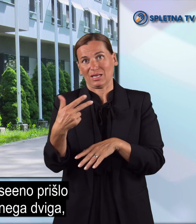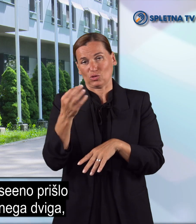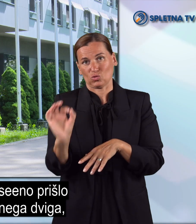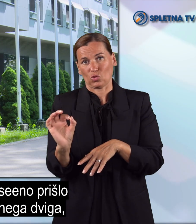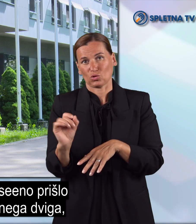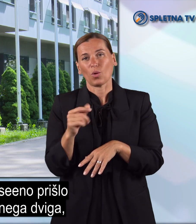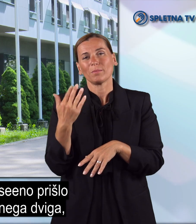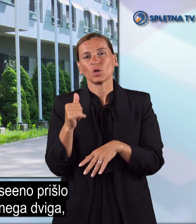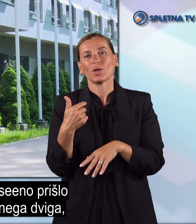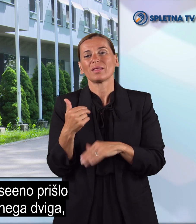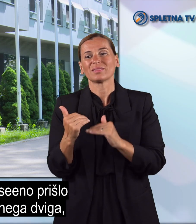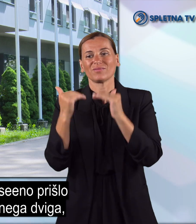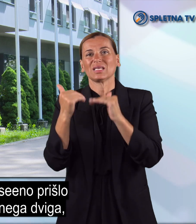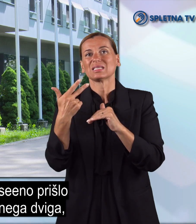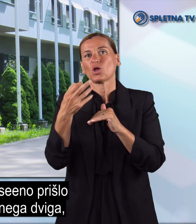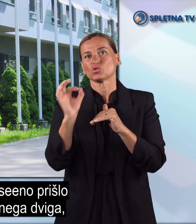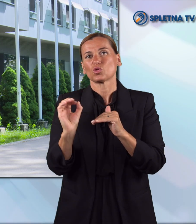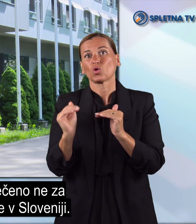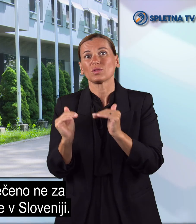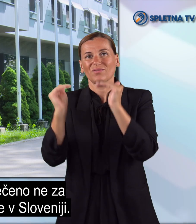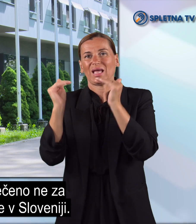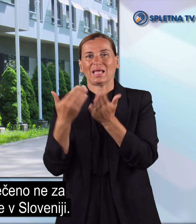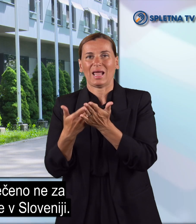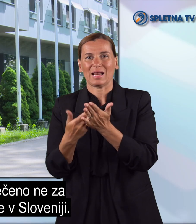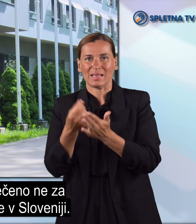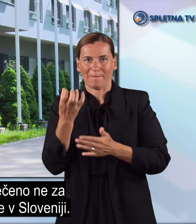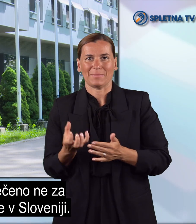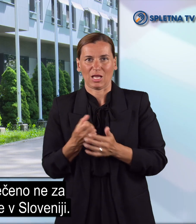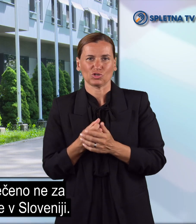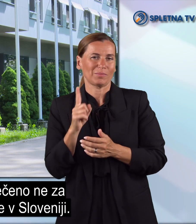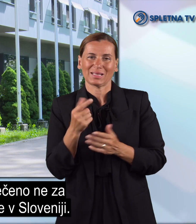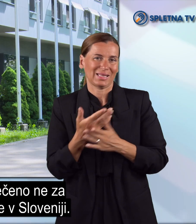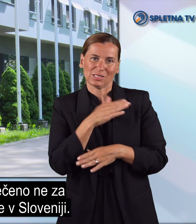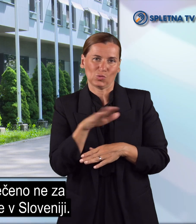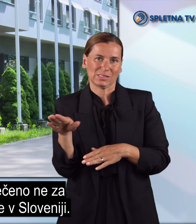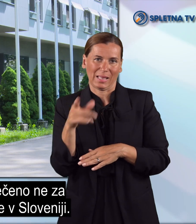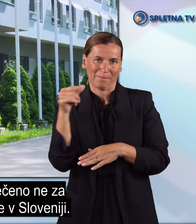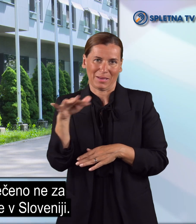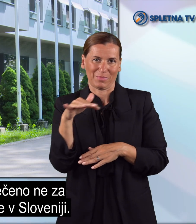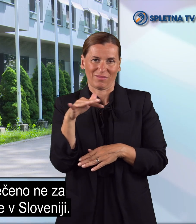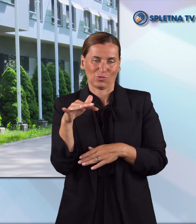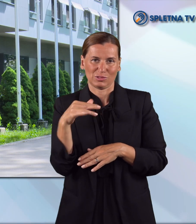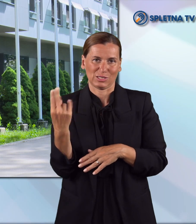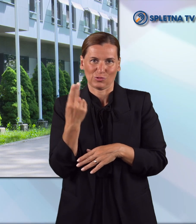vsem prišlo do dviga 30% dviga realne plače, ampak kot rečeno, ne za vse prebivalce v Sloveniji.